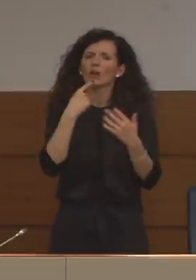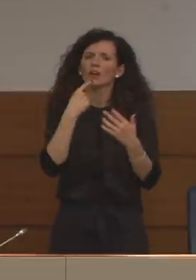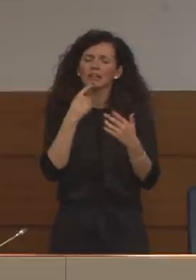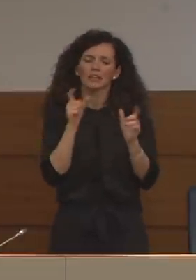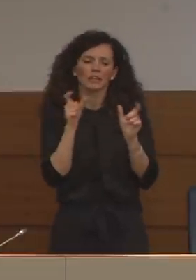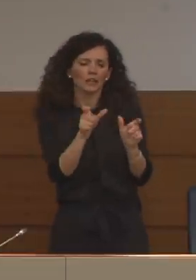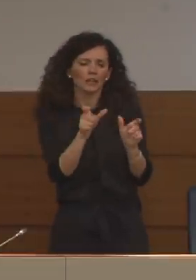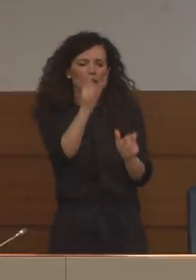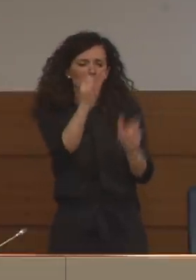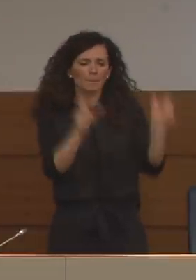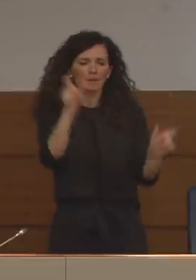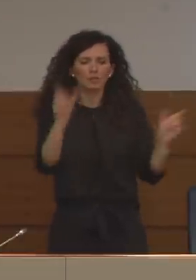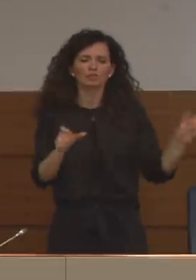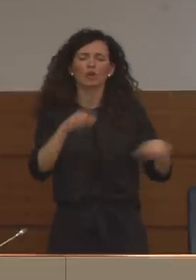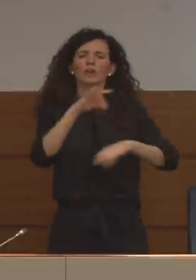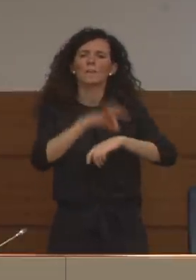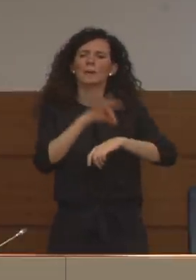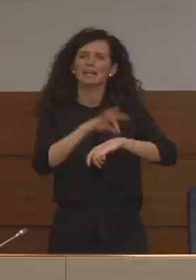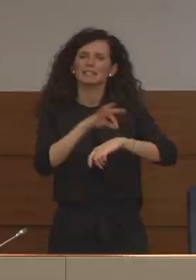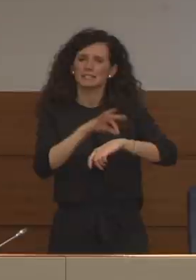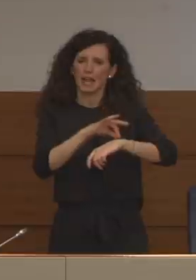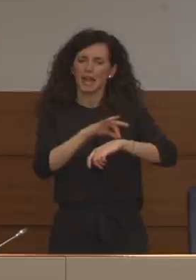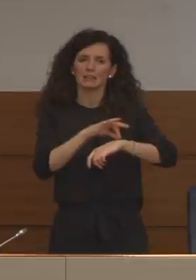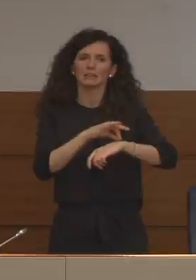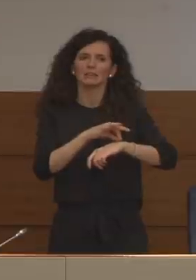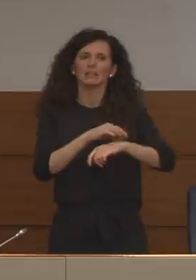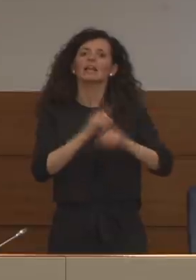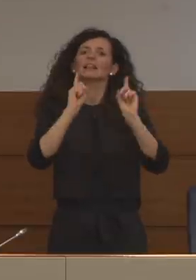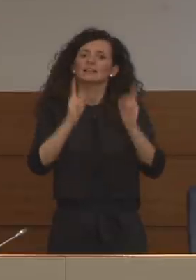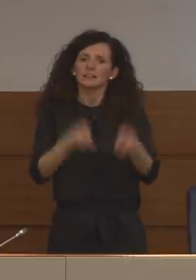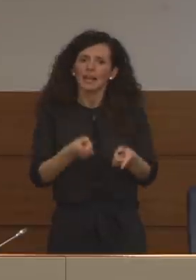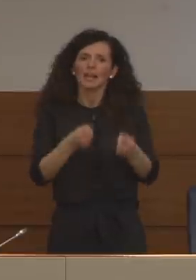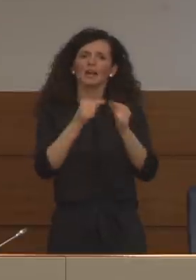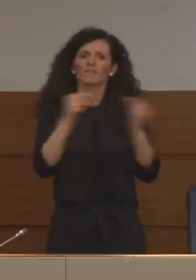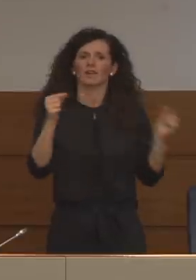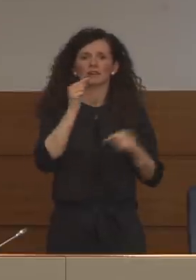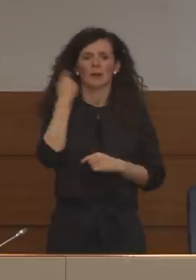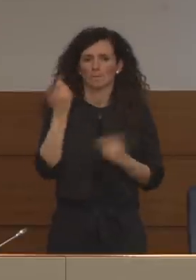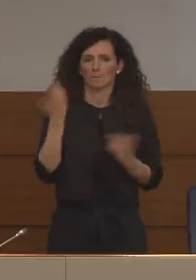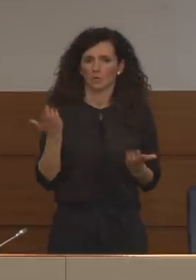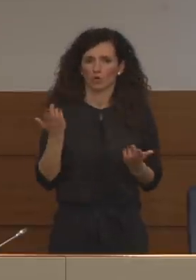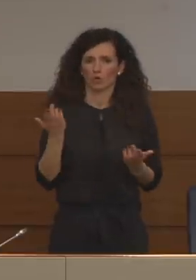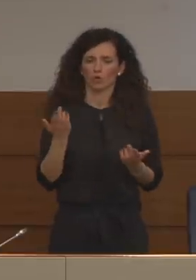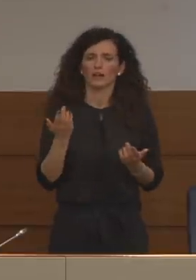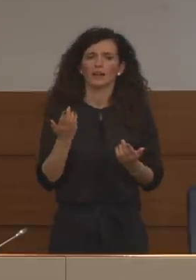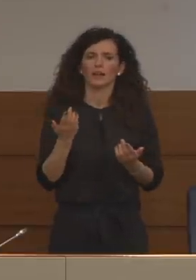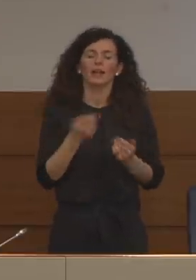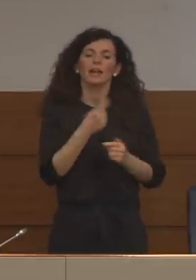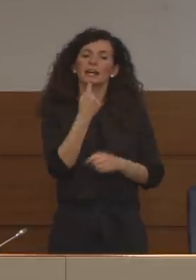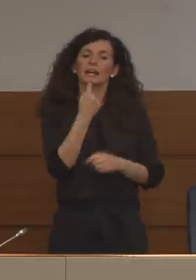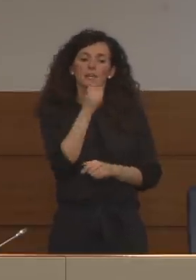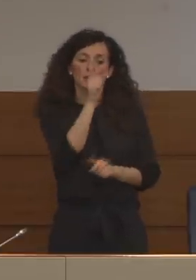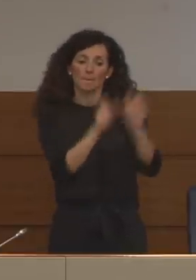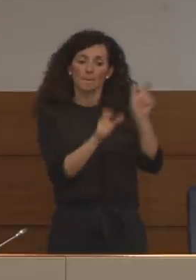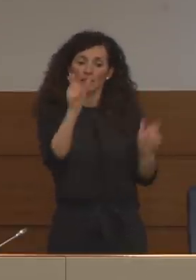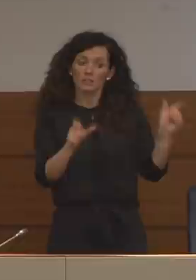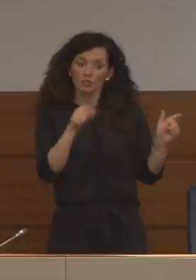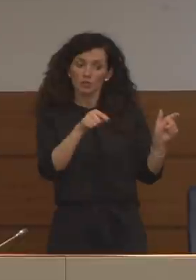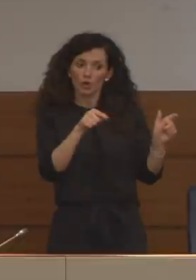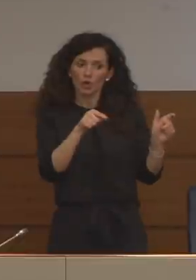meritevoli di un tampone a dire i soggetti che presentano gravi